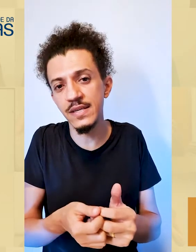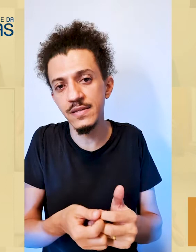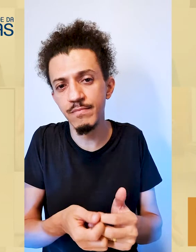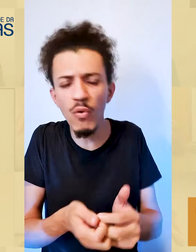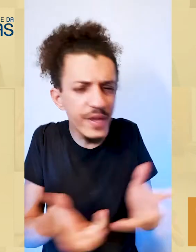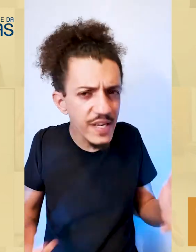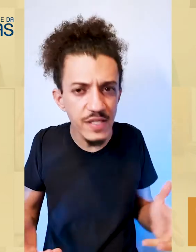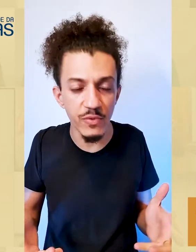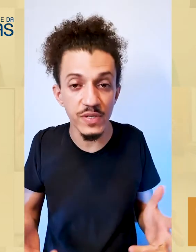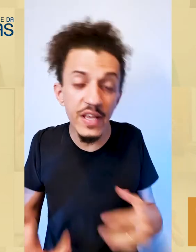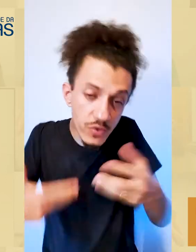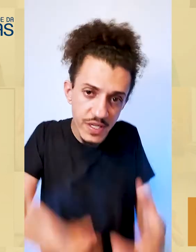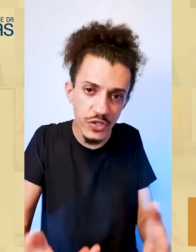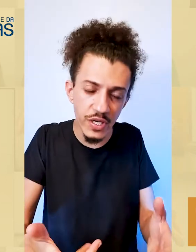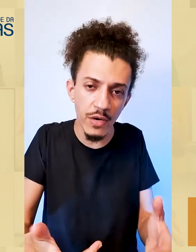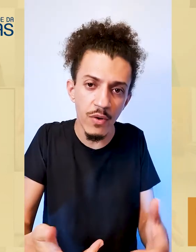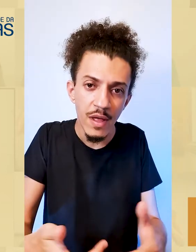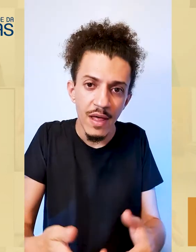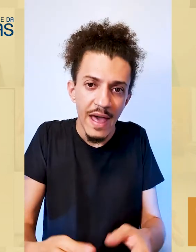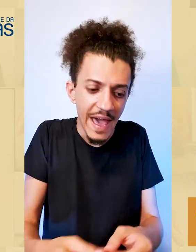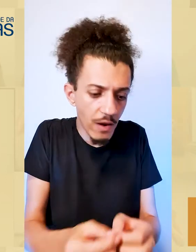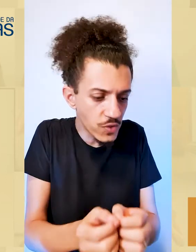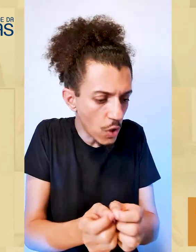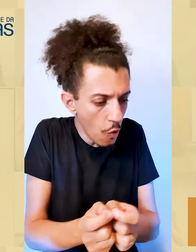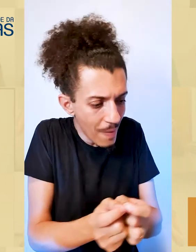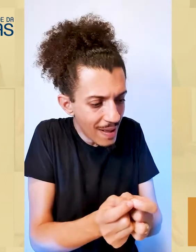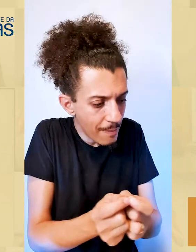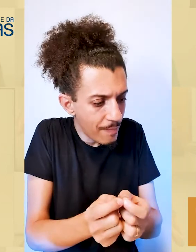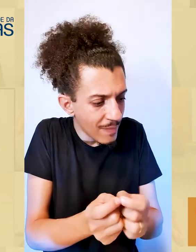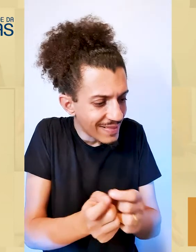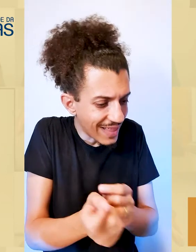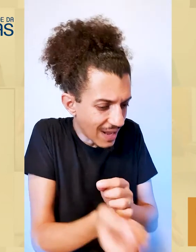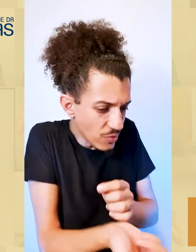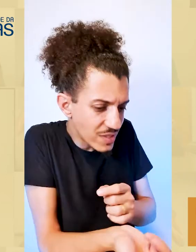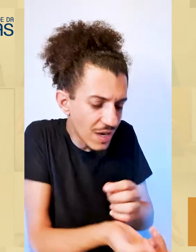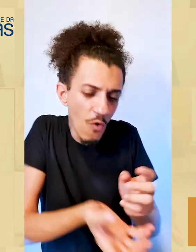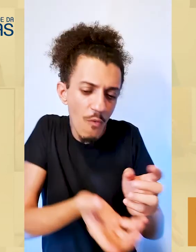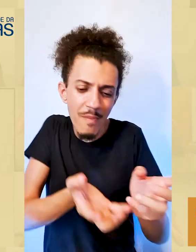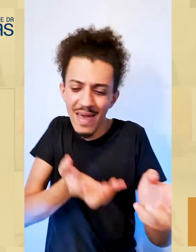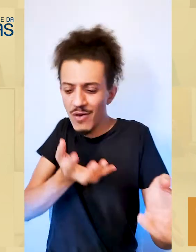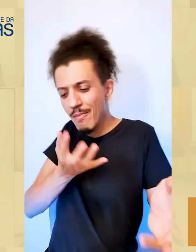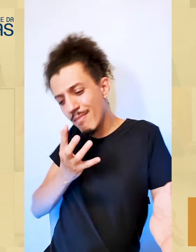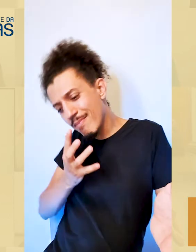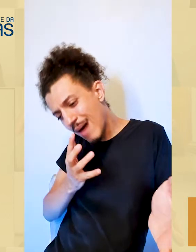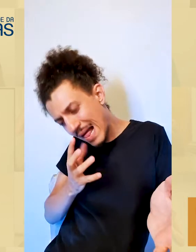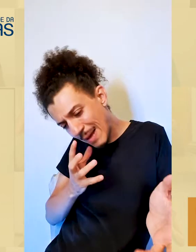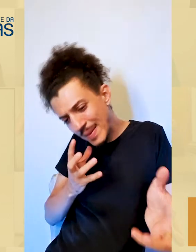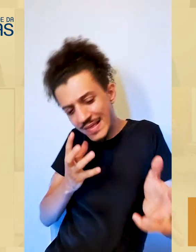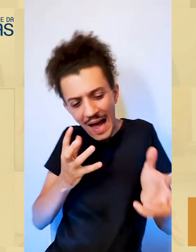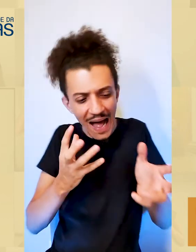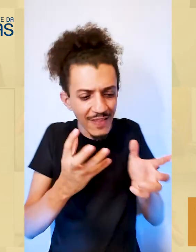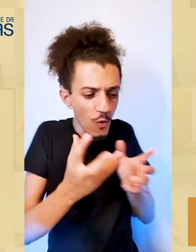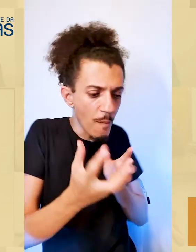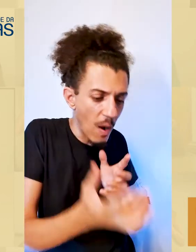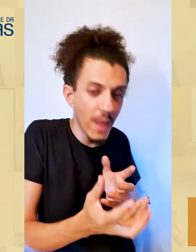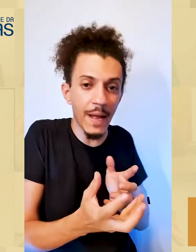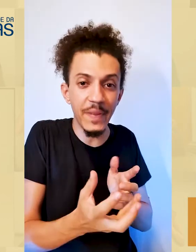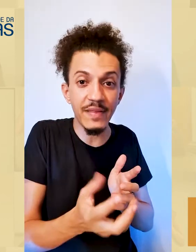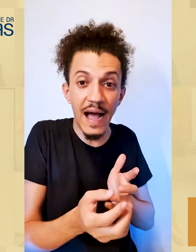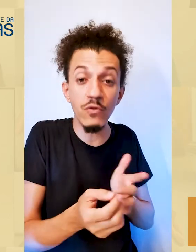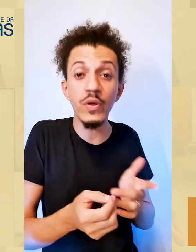de sinais. Pouquíssimos. E os que tinham eram só uma tradução meio adaptada ou